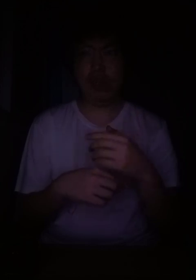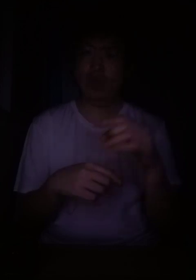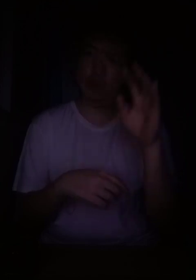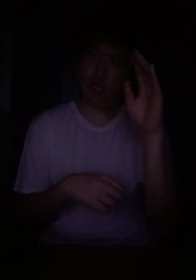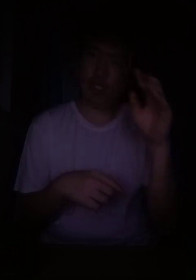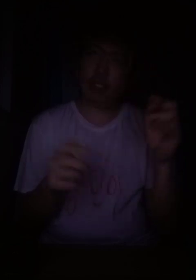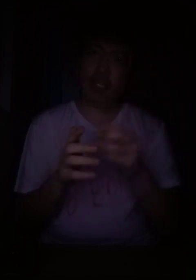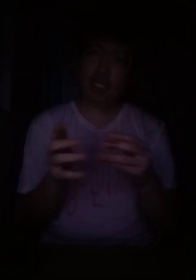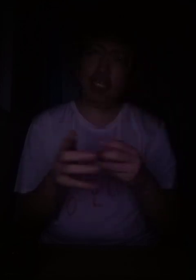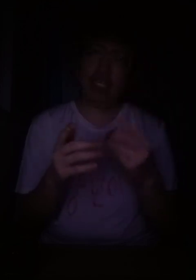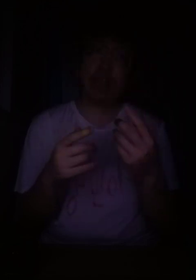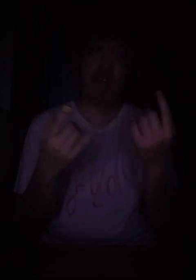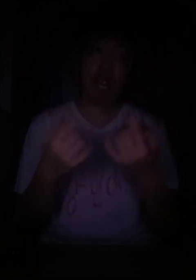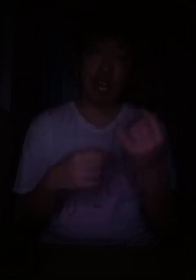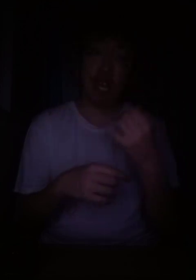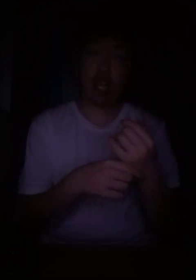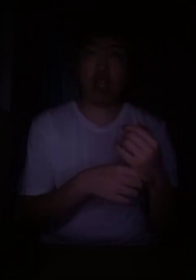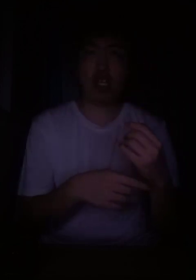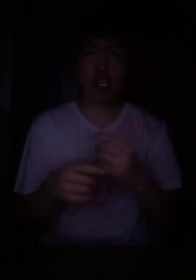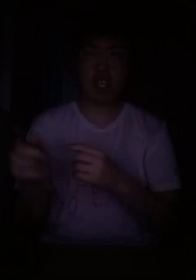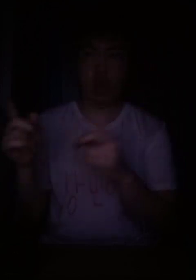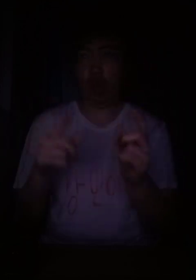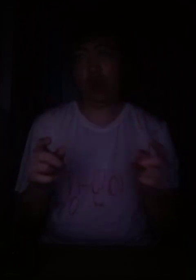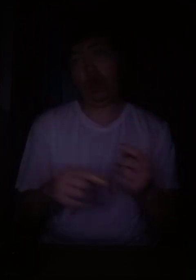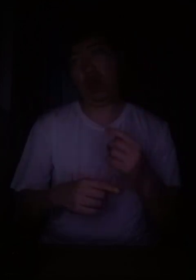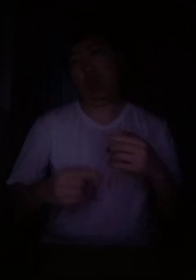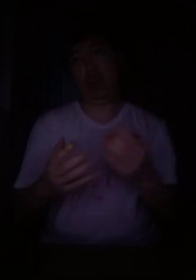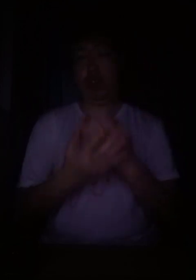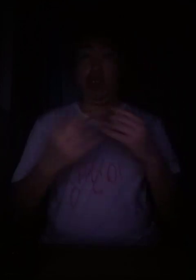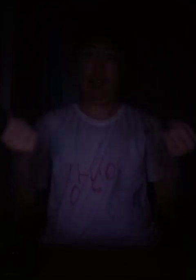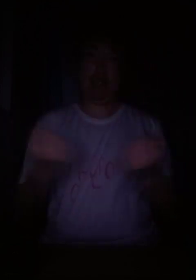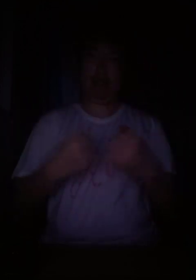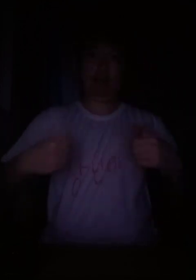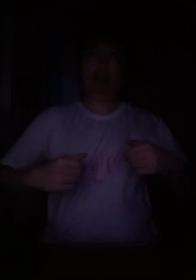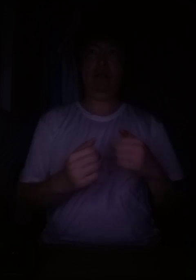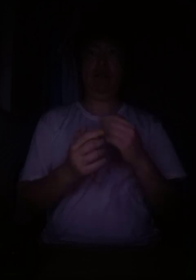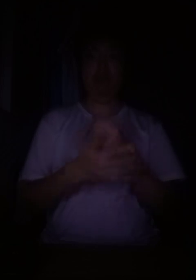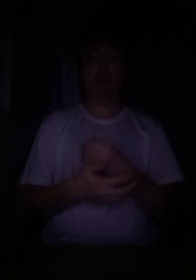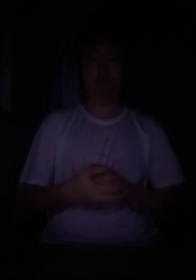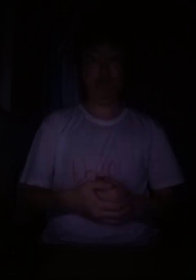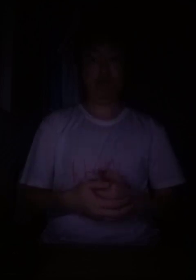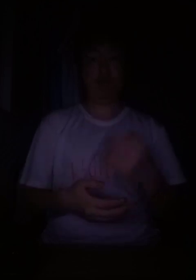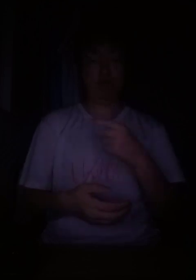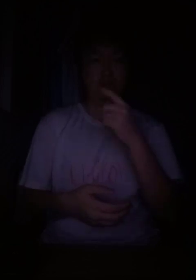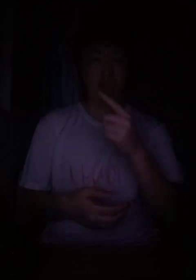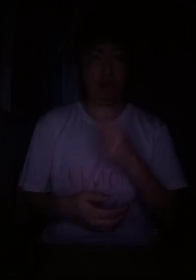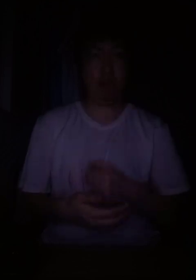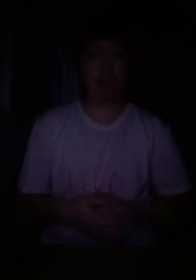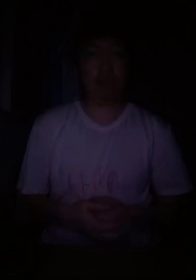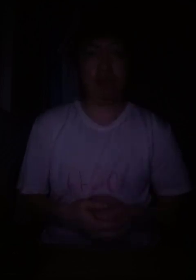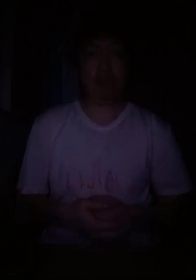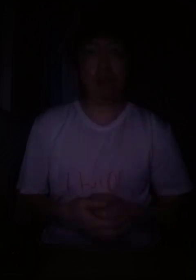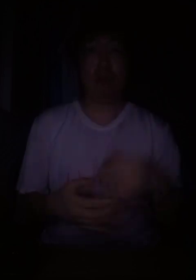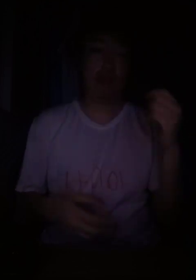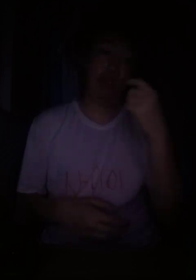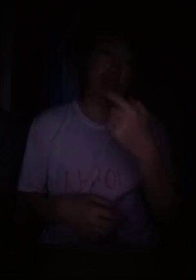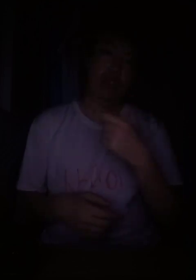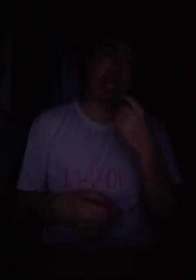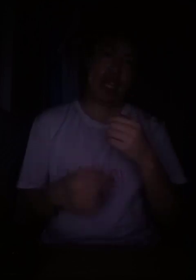네. 피플테리어 네. 혹은 진도견을 가지고 싸움을 시키기도 합니다. 따로 훈련시켜서 오겠네요. 네, 그렇습니다. 굉장히 잔인한 훈련들을 하고 있죠.